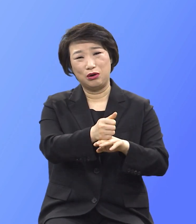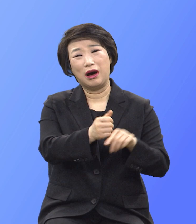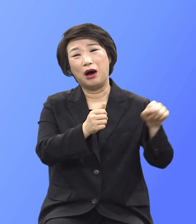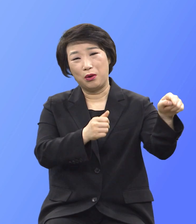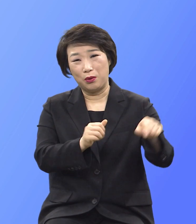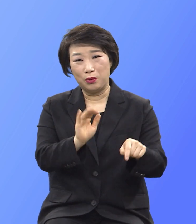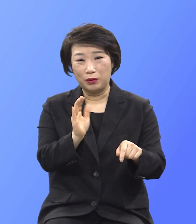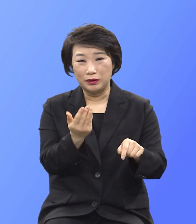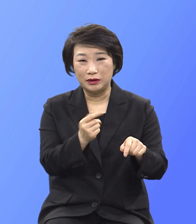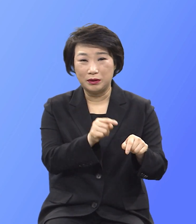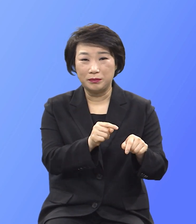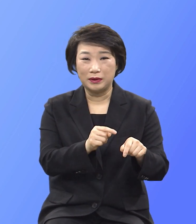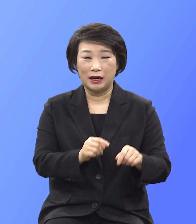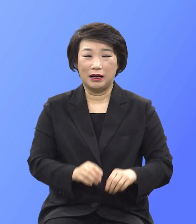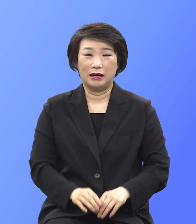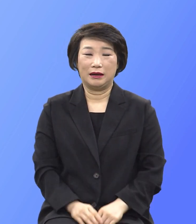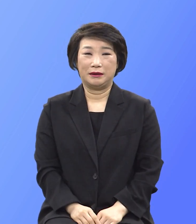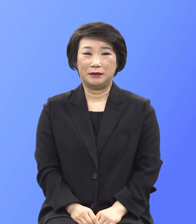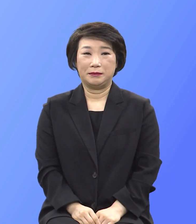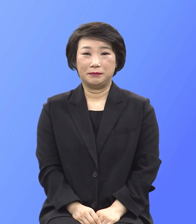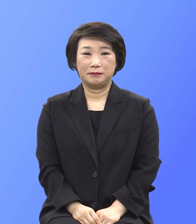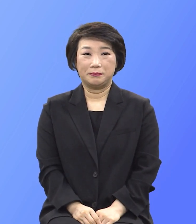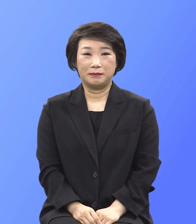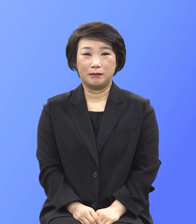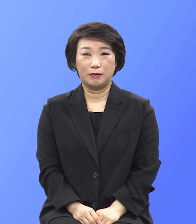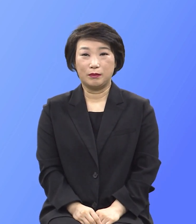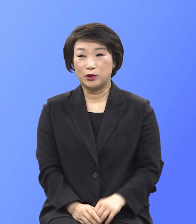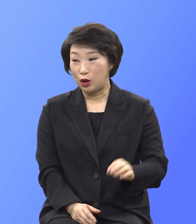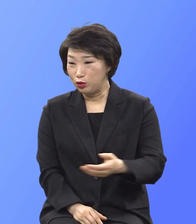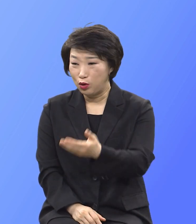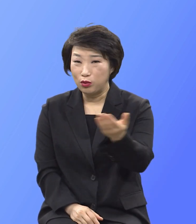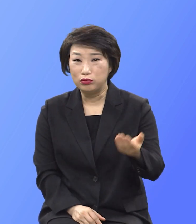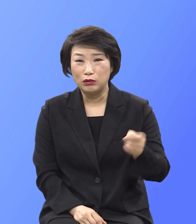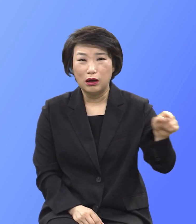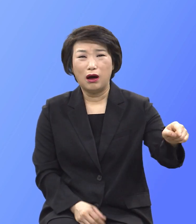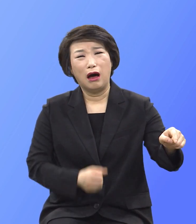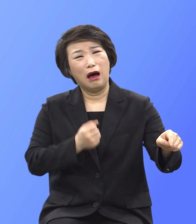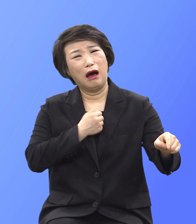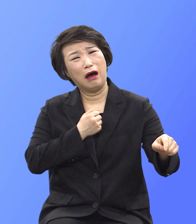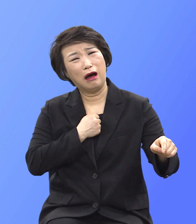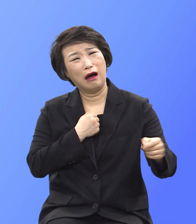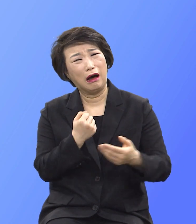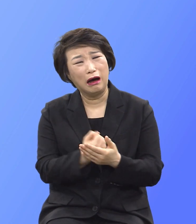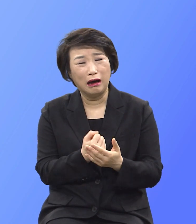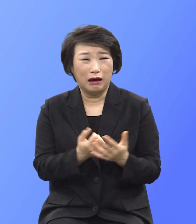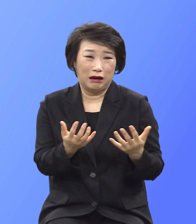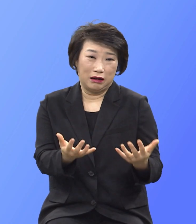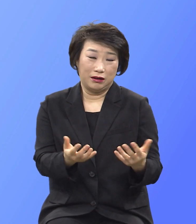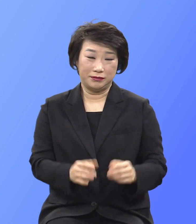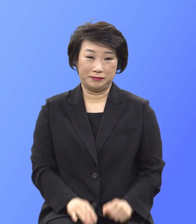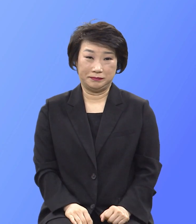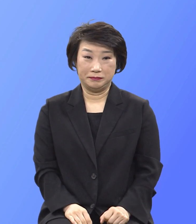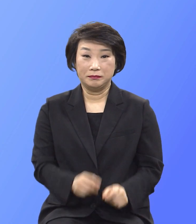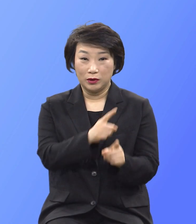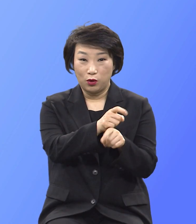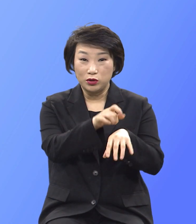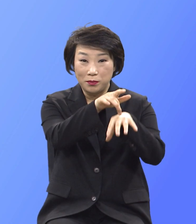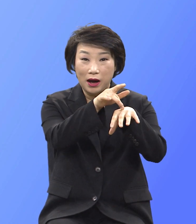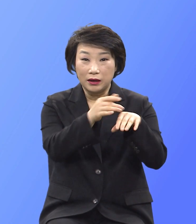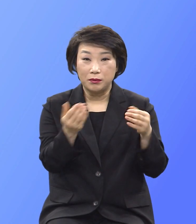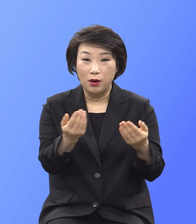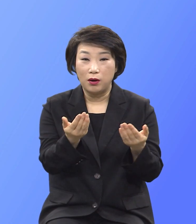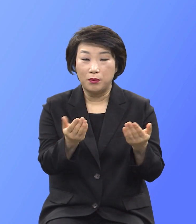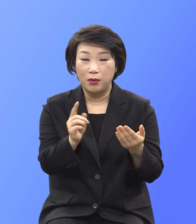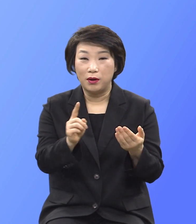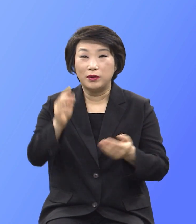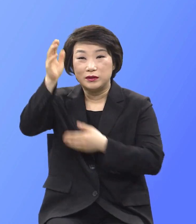결과를 가져오게 된다고 생각할 때 얼마나 안타까우냐 그 말입니다. 마귀는